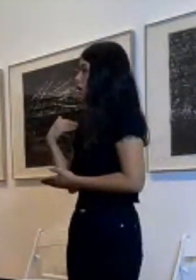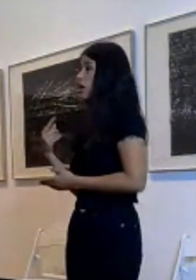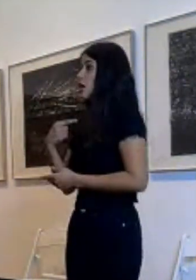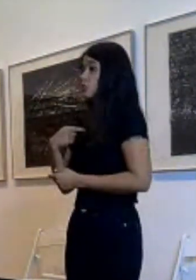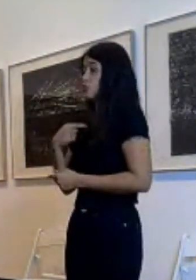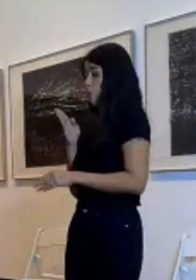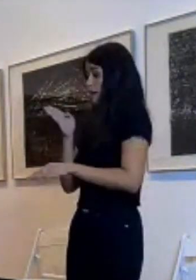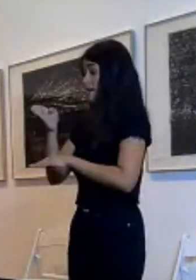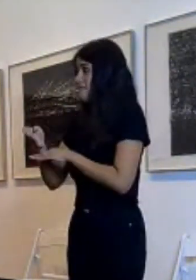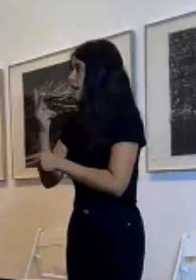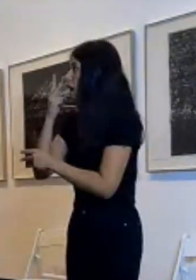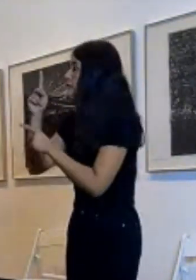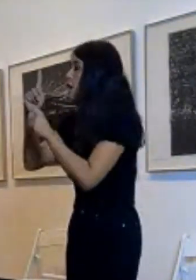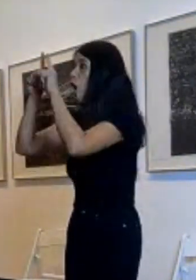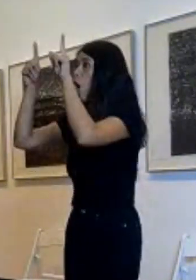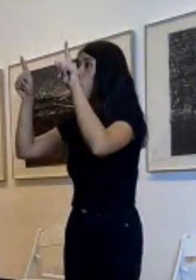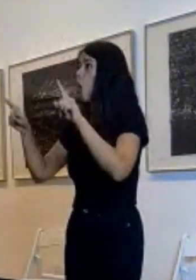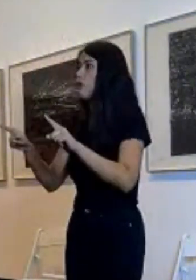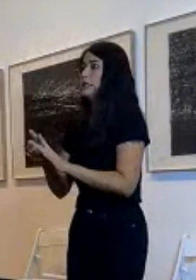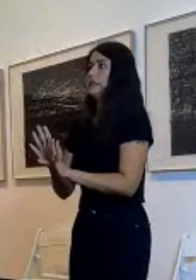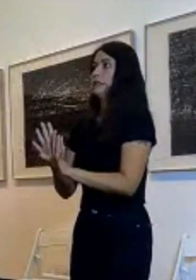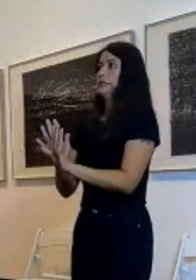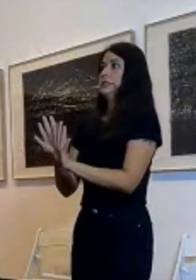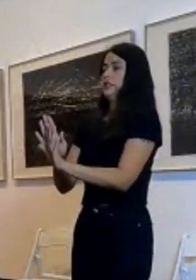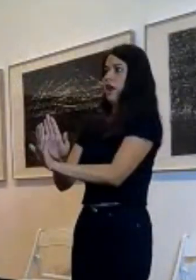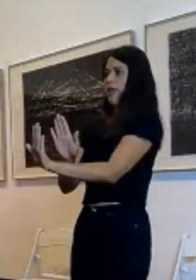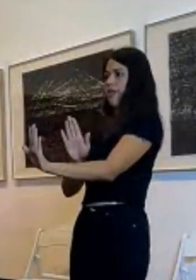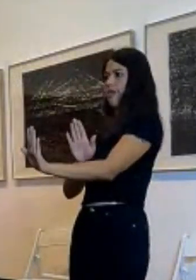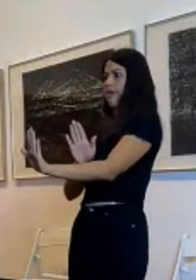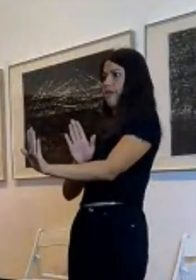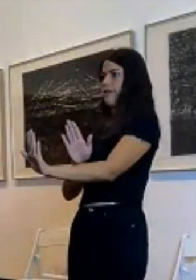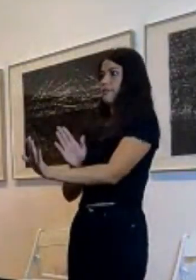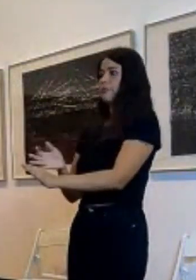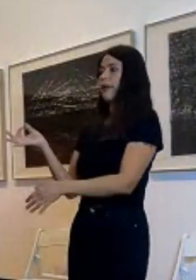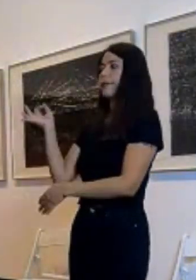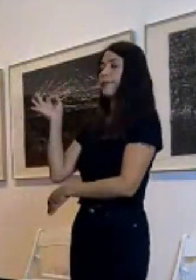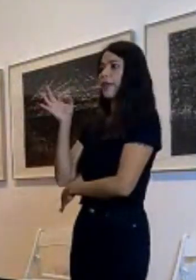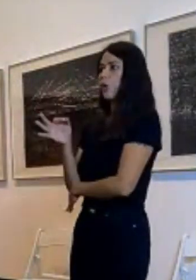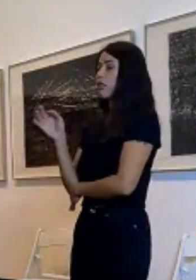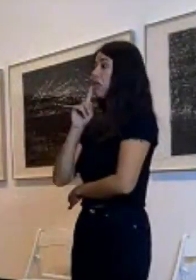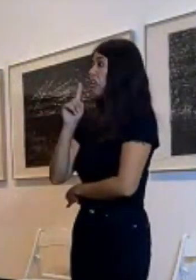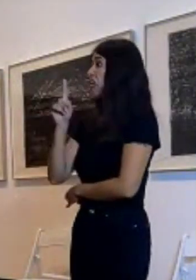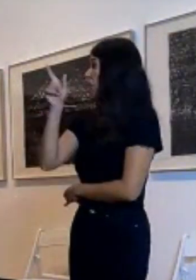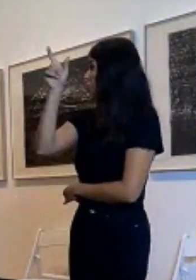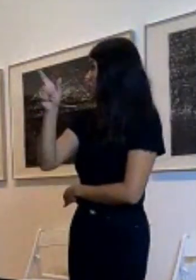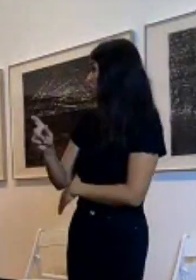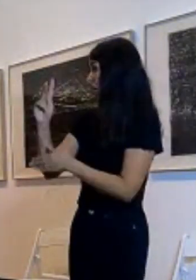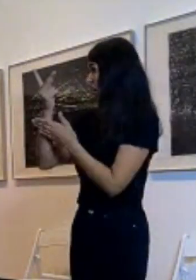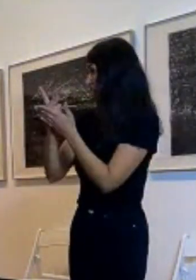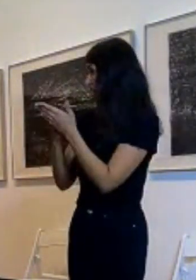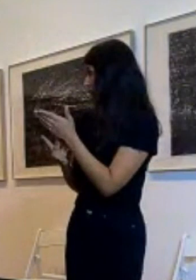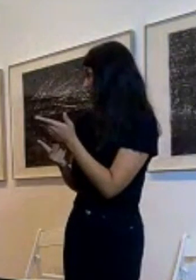de arte que la tenías que mirar de lejos para que te contaran más o menos quién era el caballero que